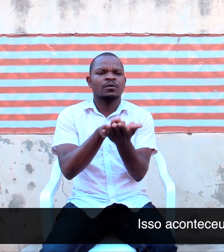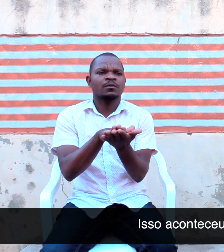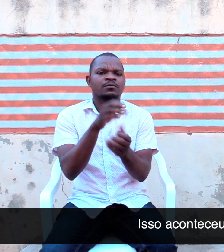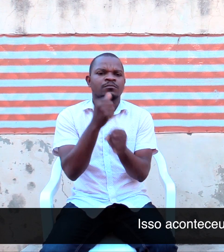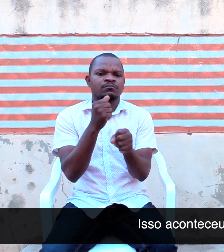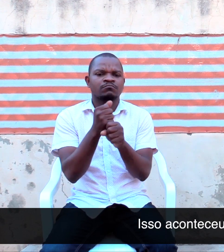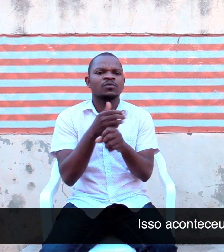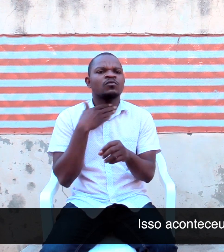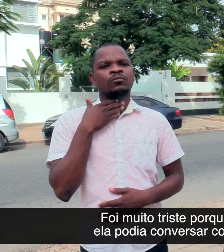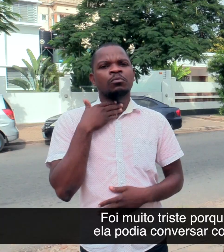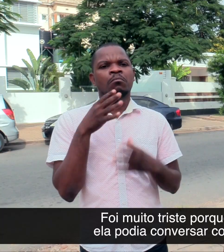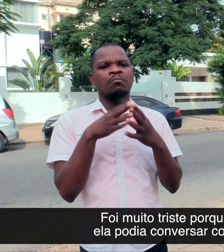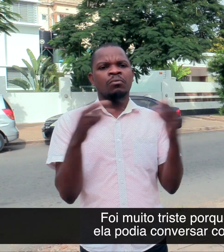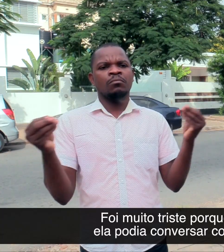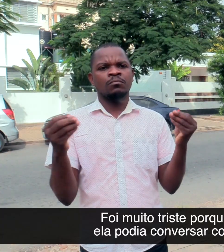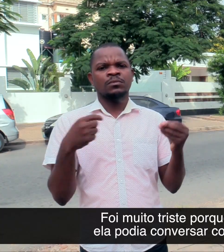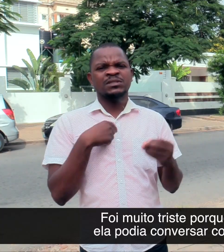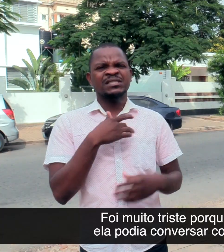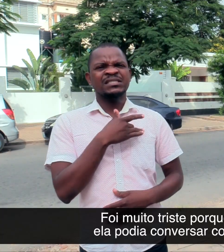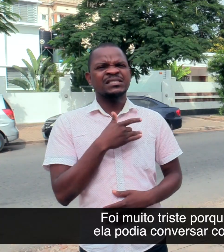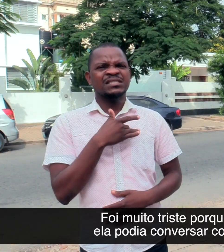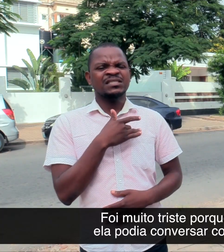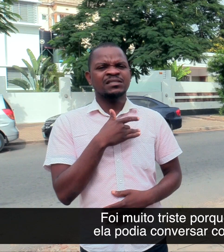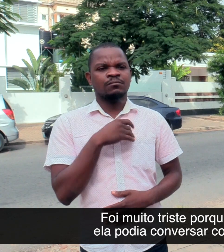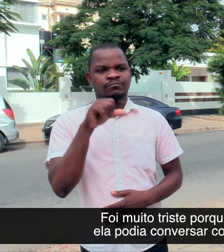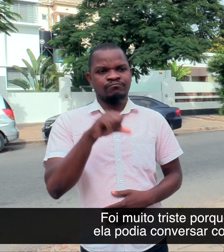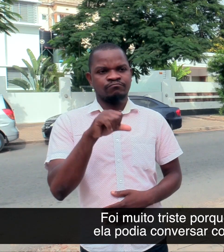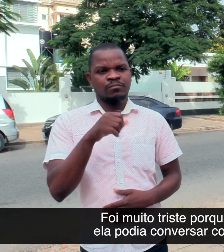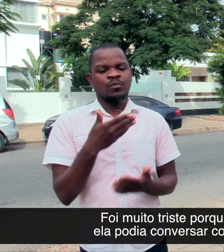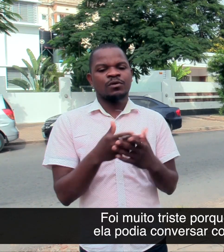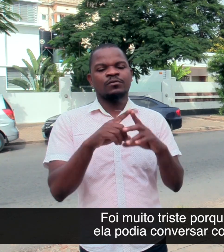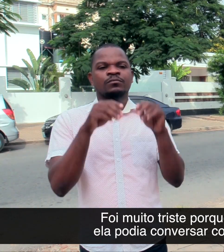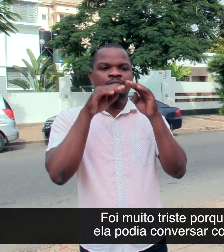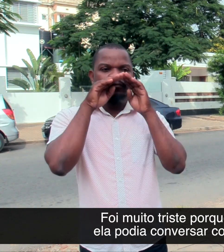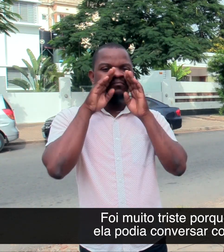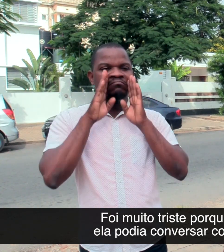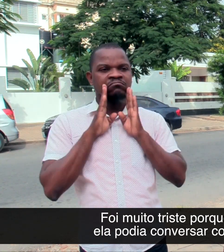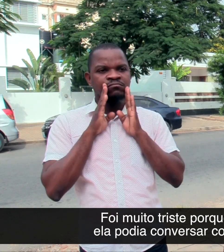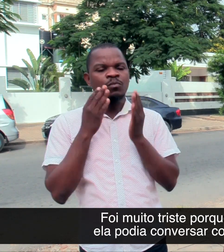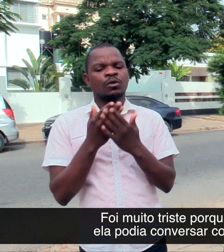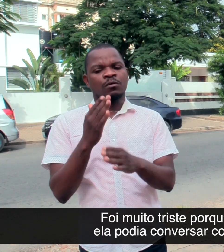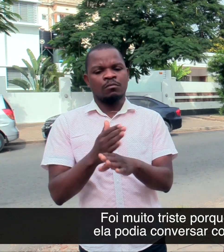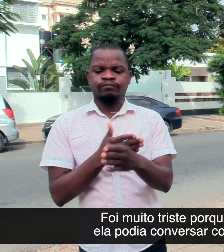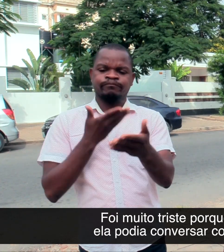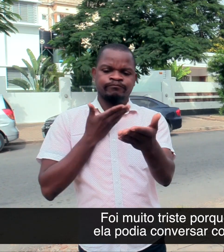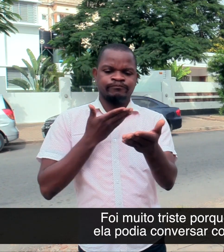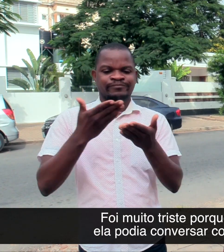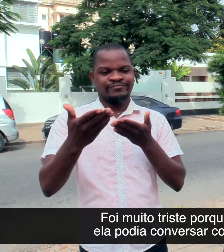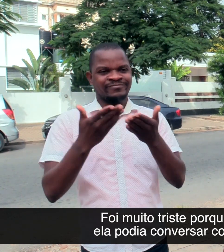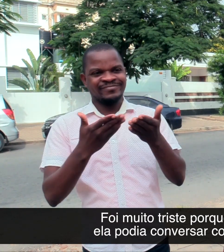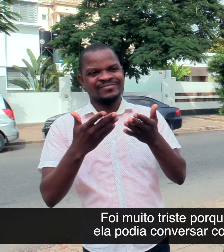ano 2015. Foi muito triste, porque em algum momento ela podia conversar conosco,